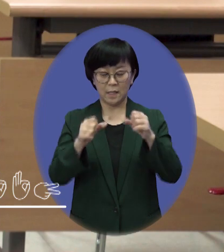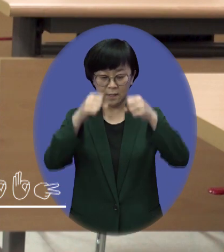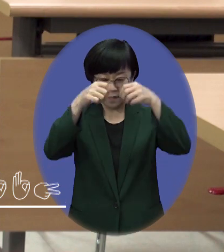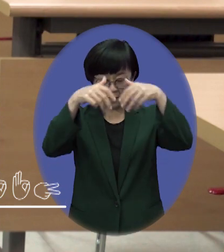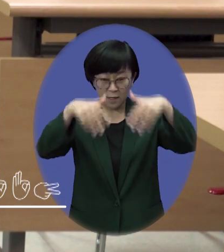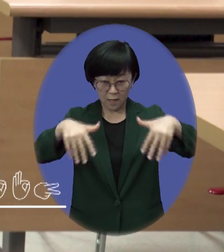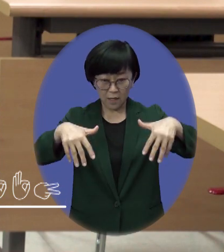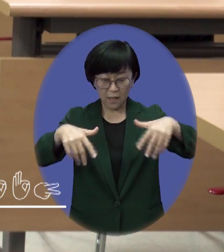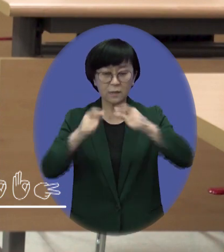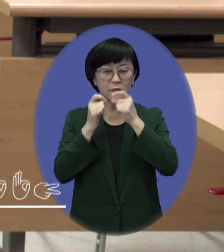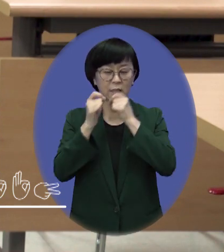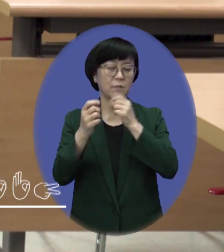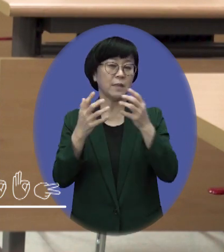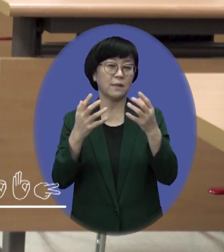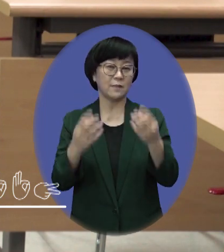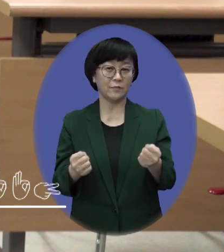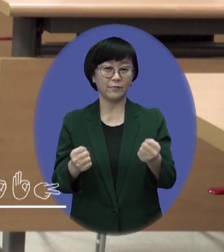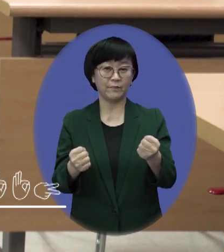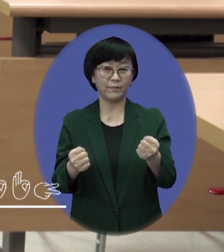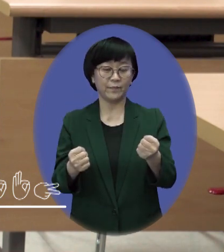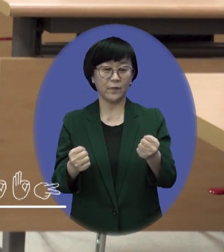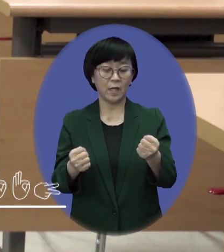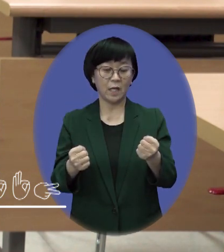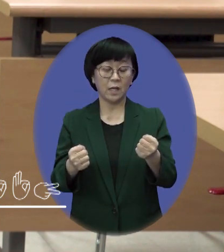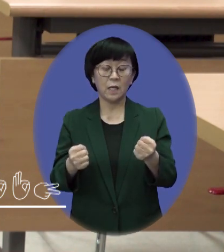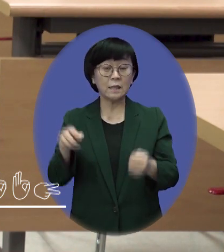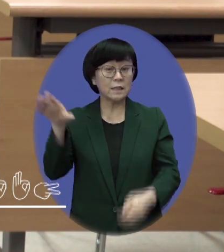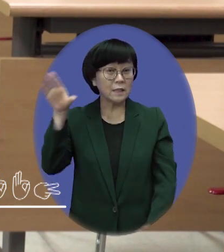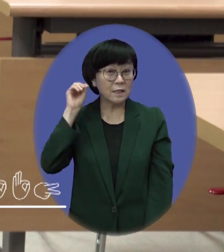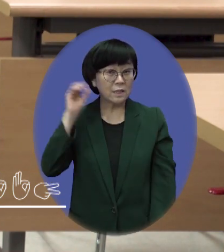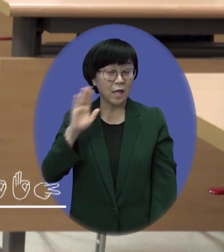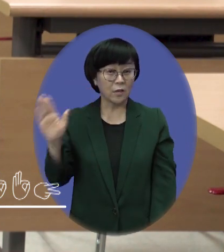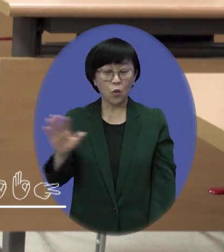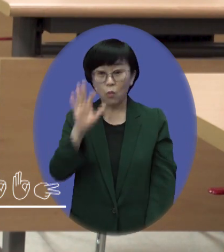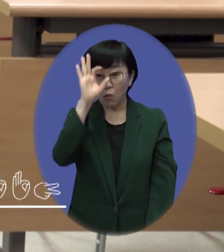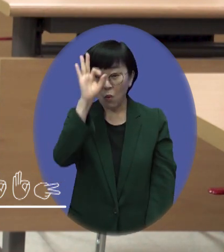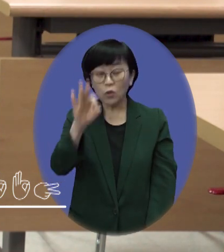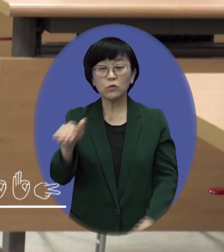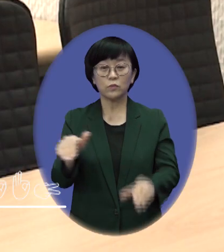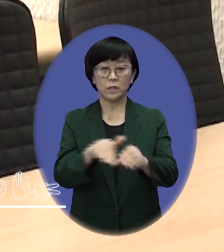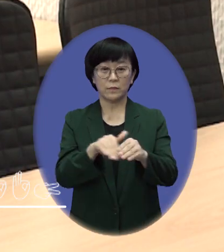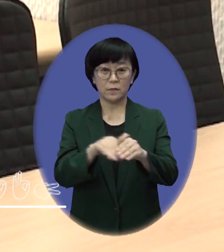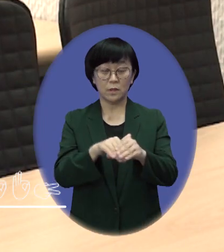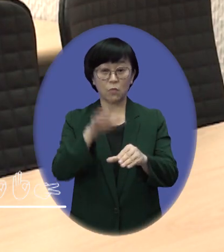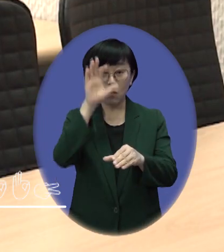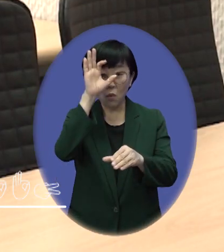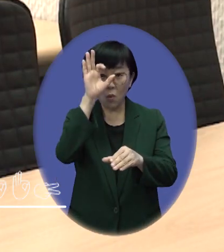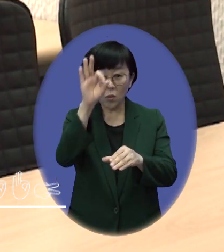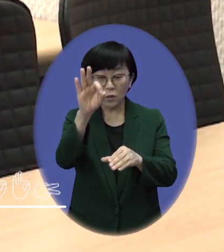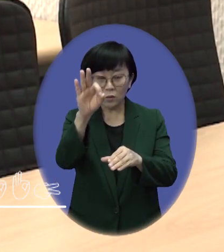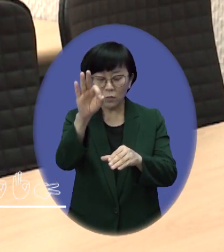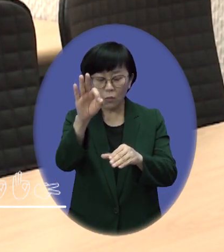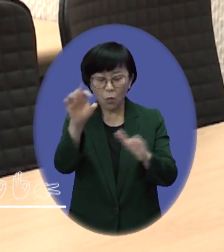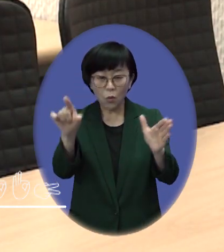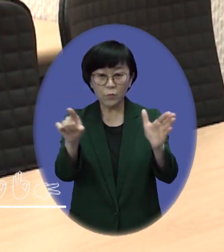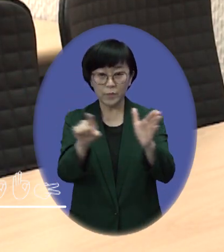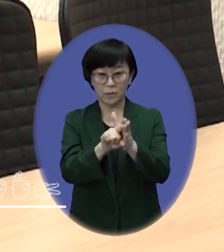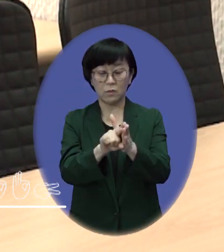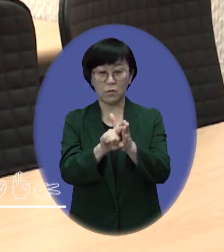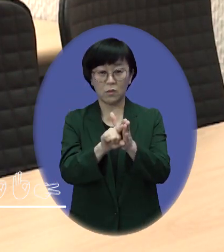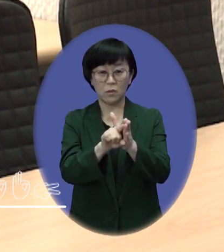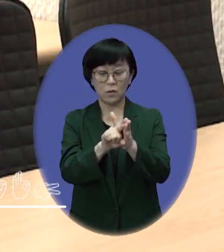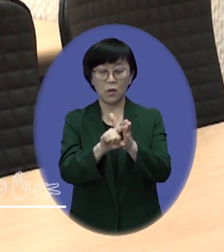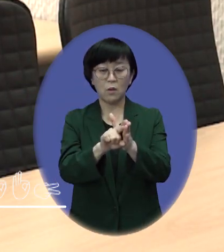농인분들이 다단계에 많이 사기를 당해요. 듣는 문화가 아니고 보는 문화다 보니까 보는 걸로만 다 믿기